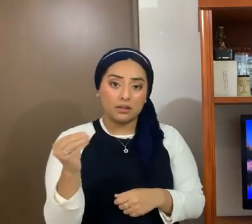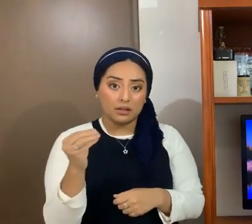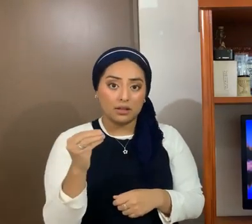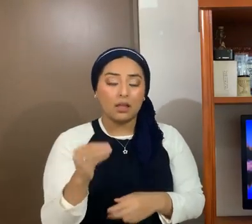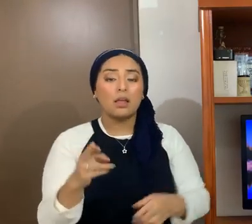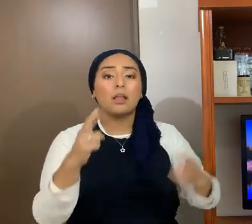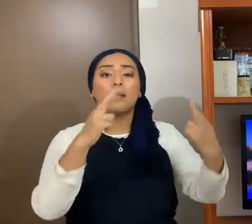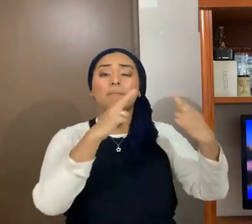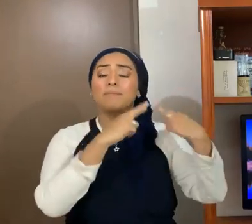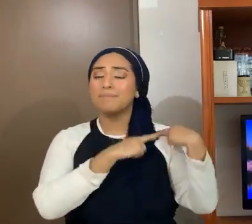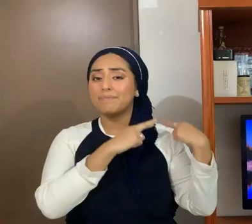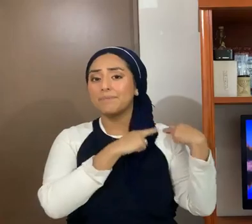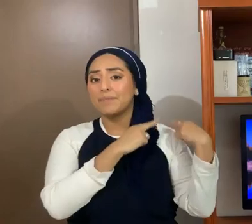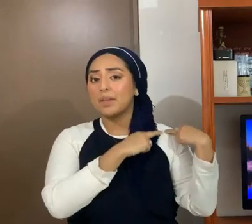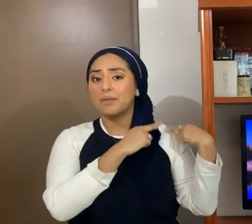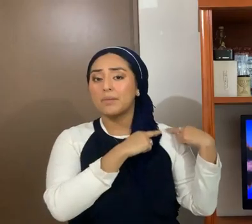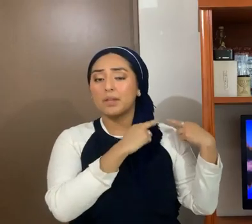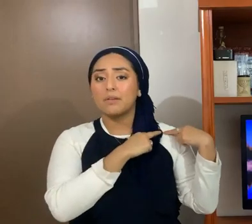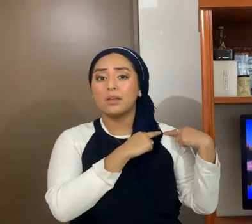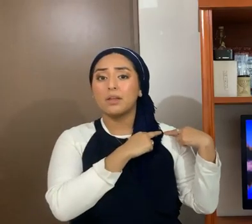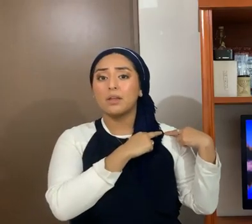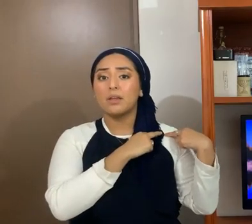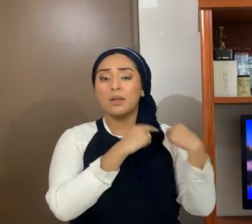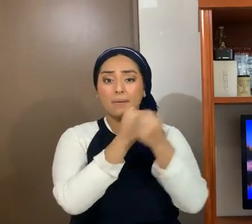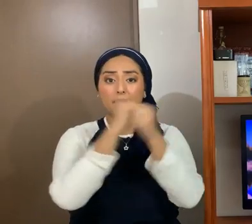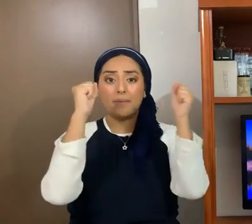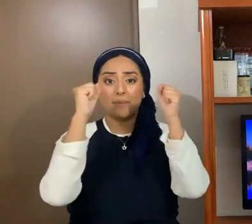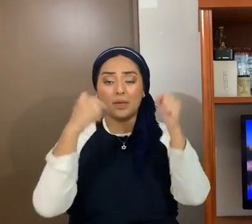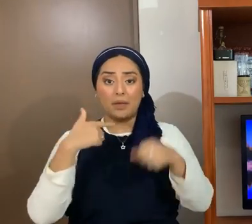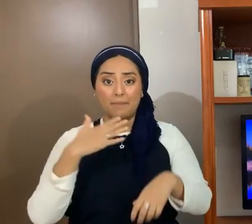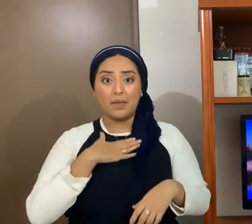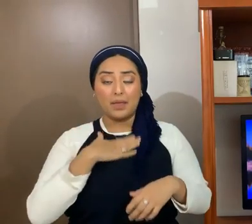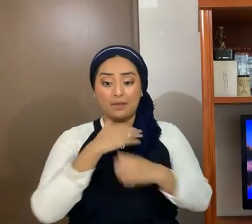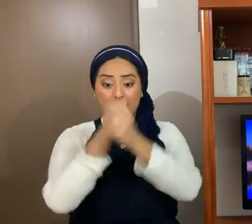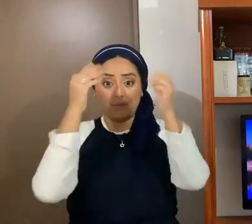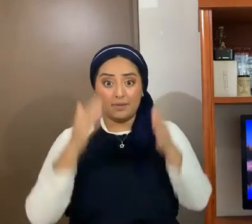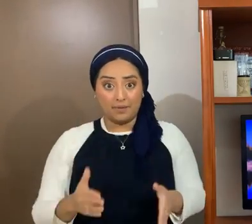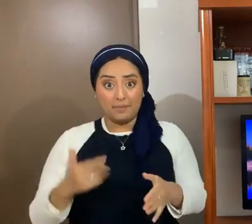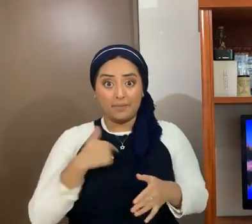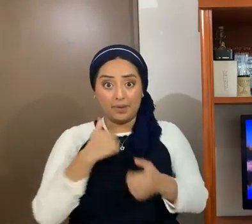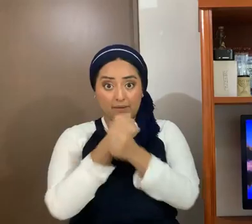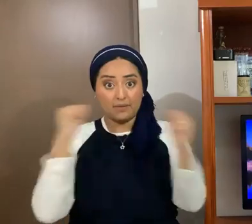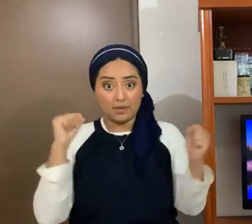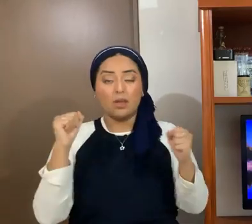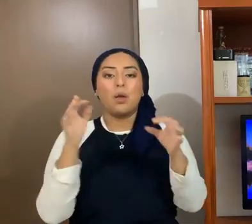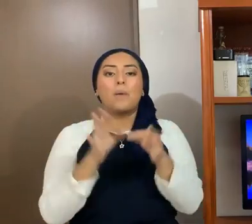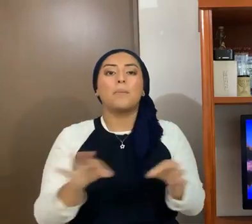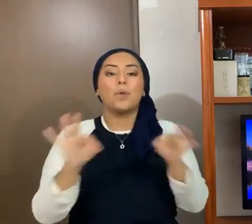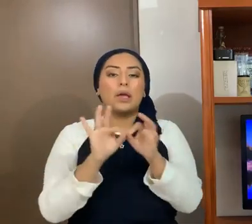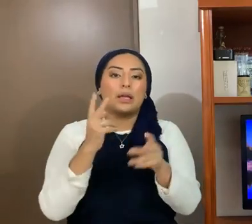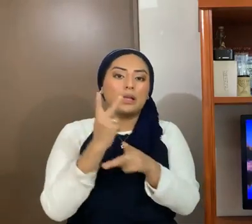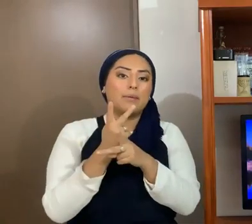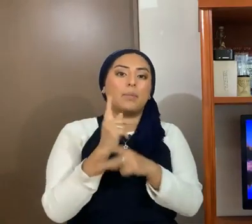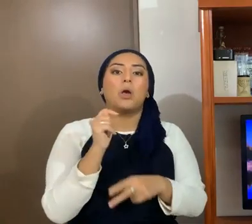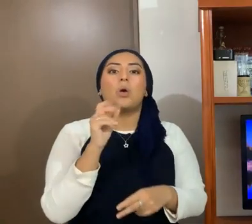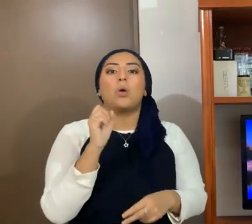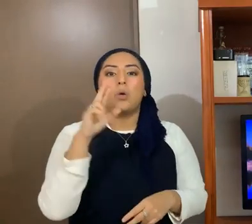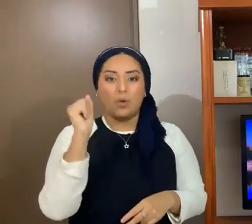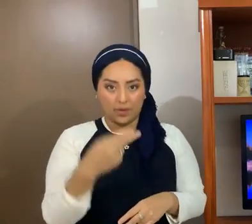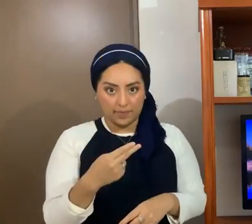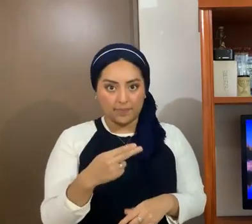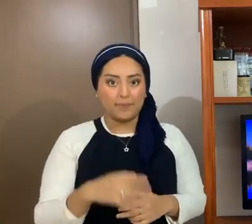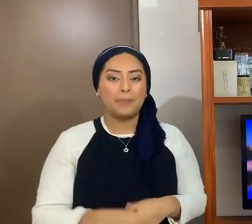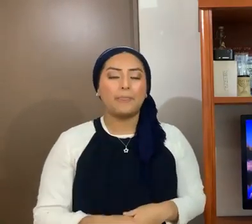la obligatoriedad de que los redimidos, por amor a Él, guardemos su Torah.